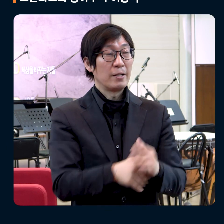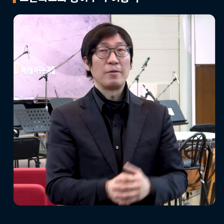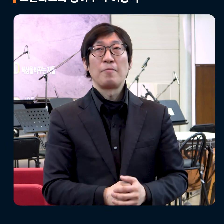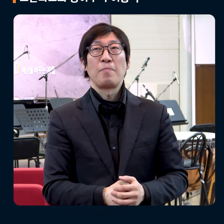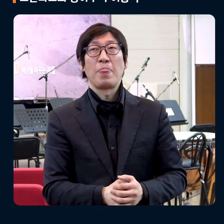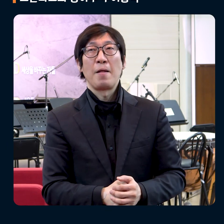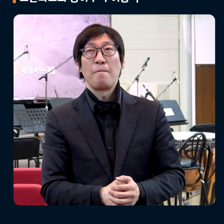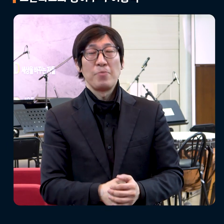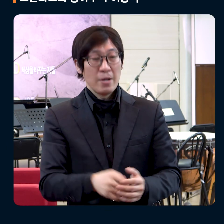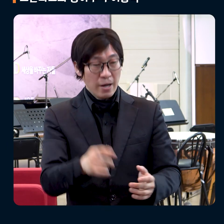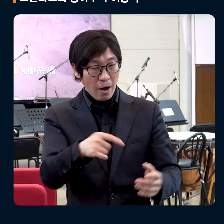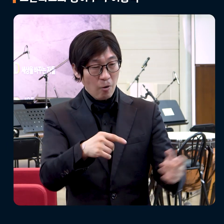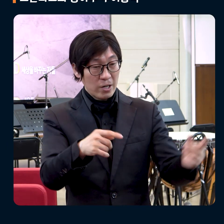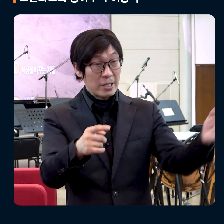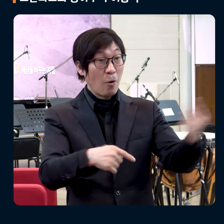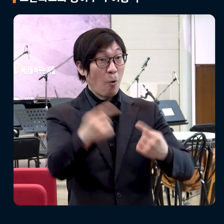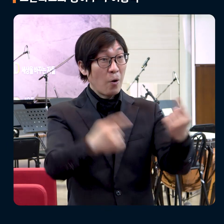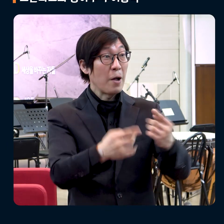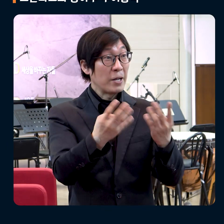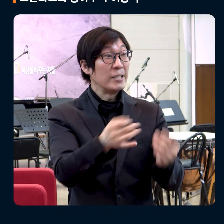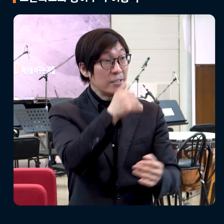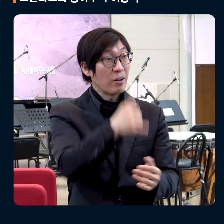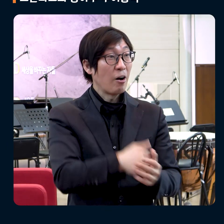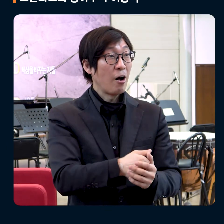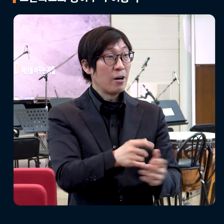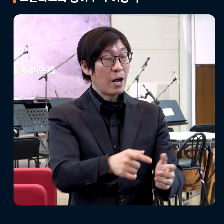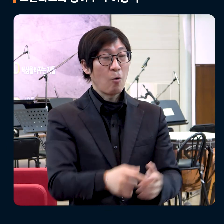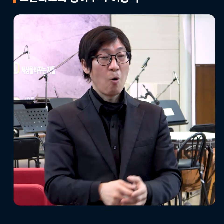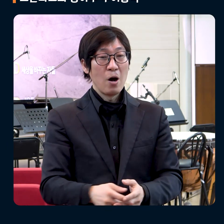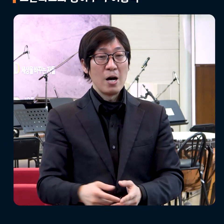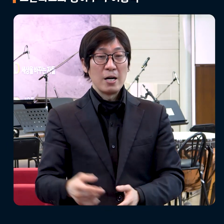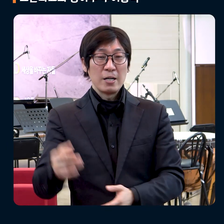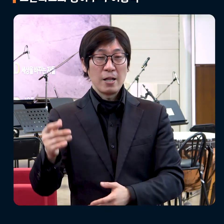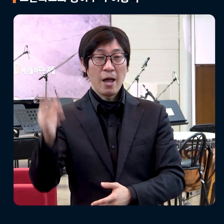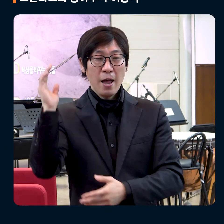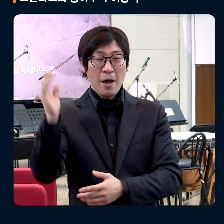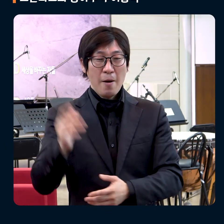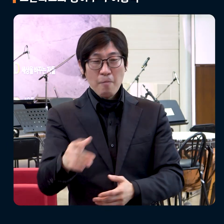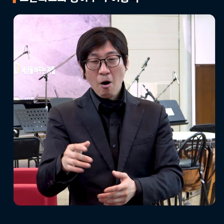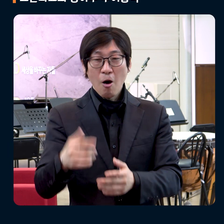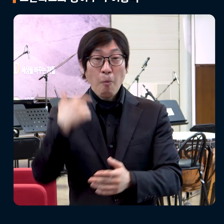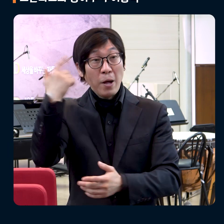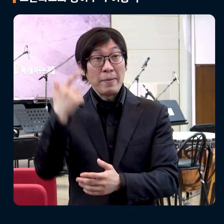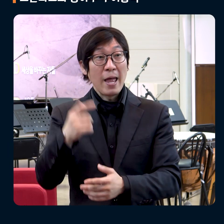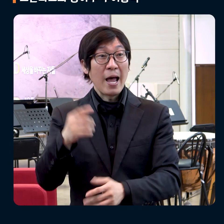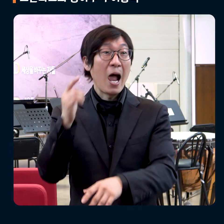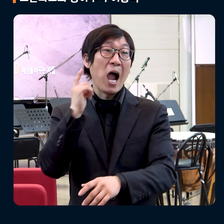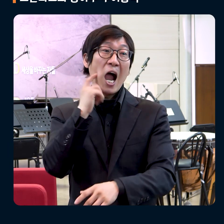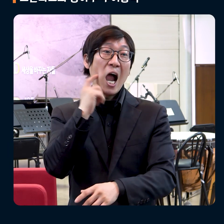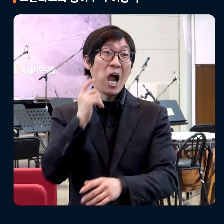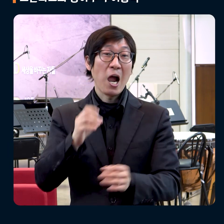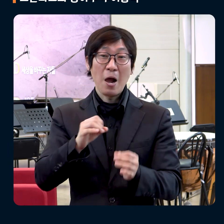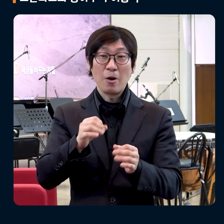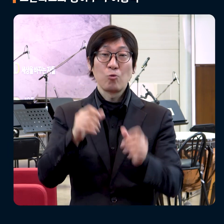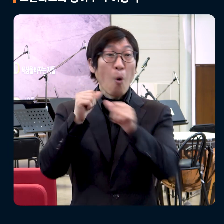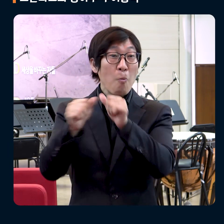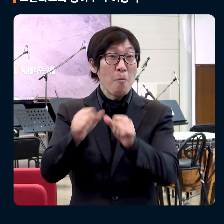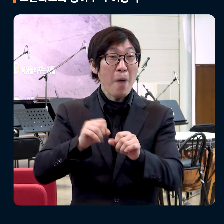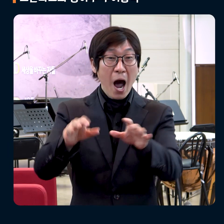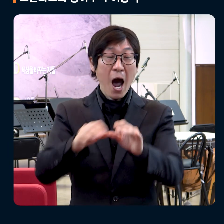그리고 마치고 나왔더니요, 담임 목사님에 대해서 루머를 만들어가지고 이 목사님이 이런 재정 문제가 있다, 이런 여자가 문제가 있다가 막 나눠주는